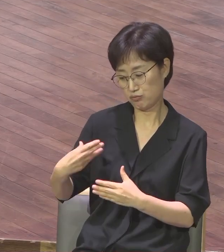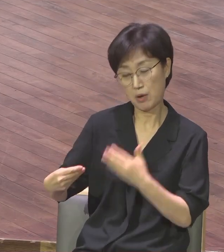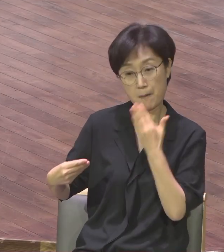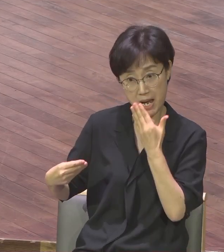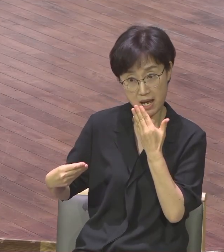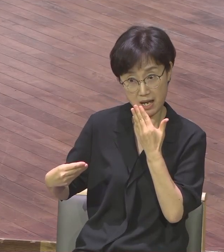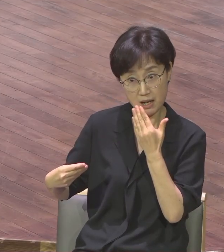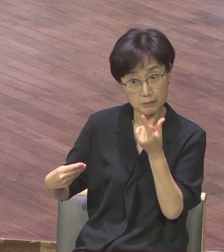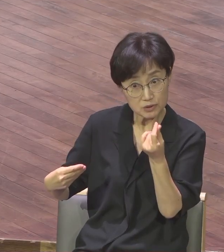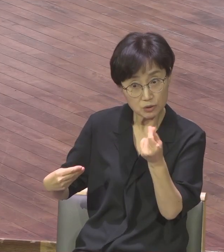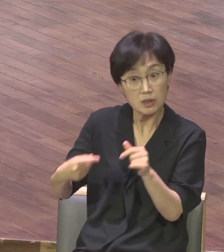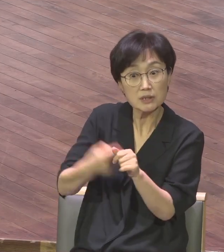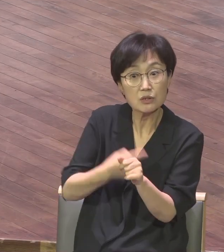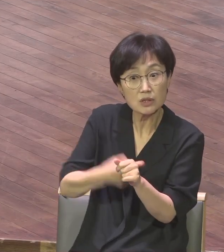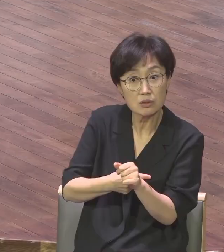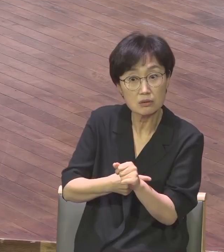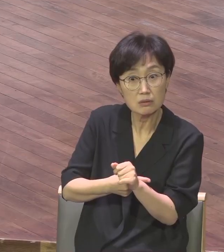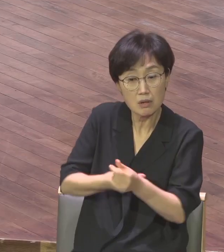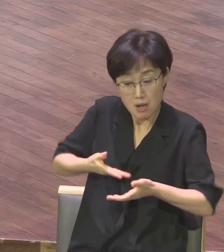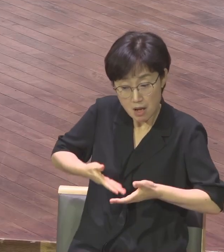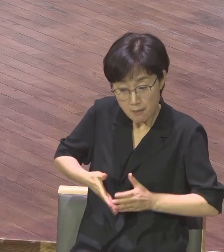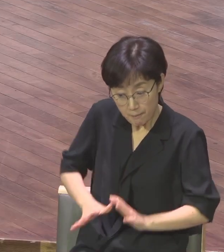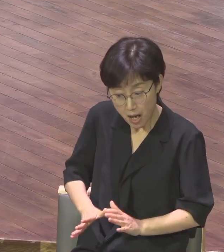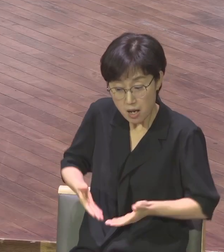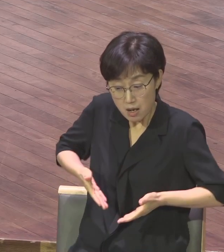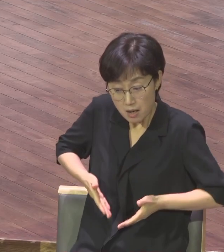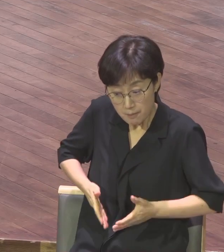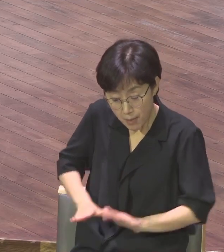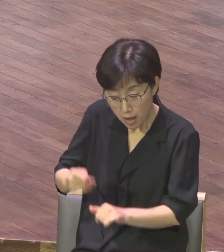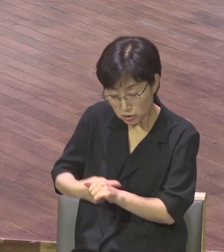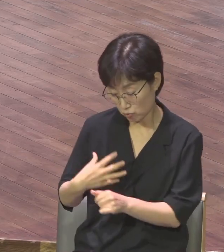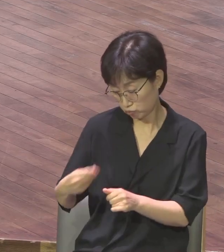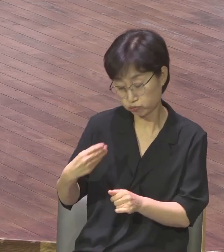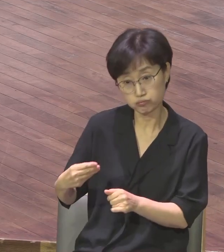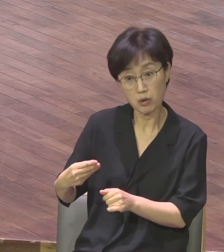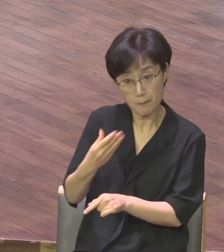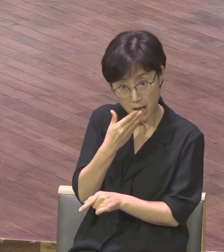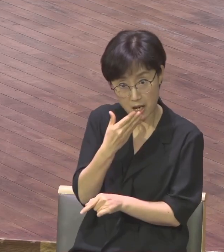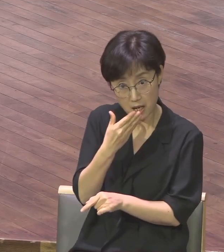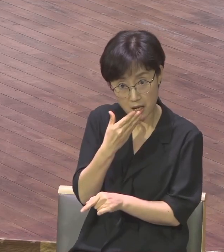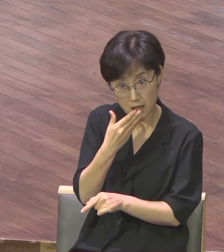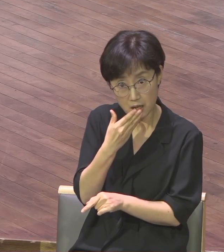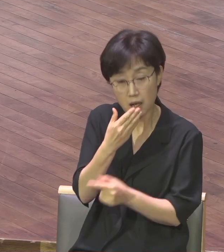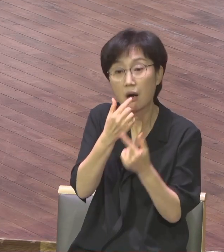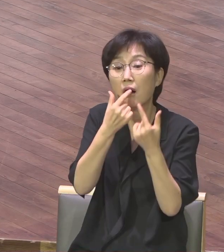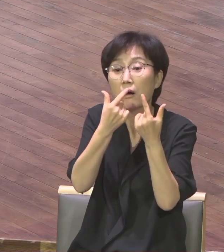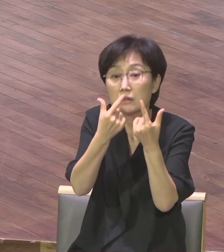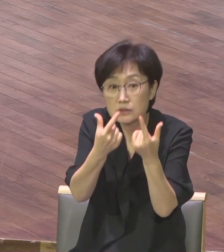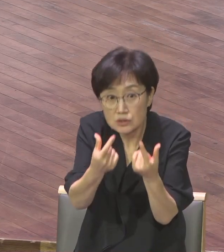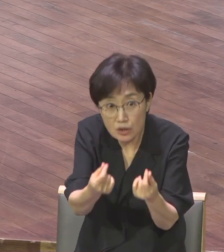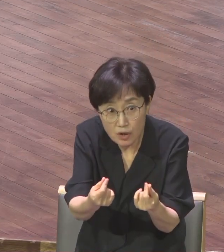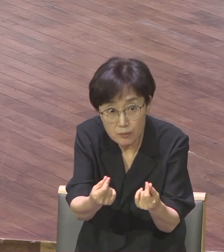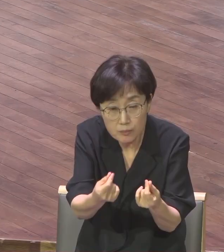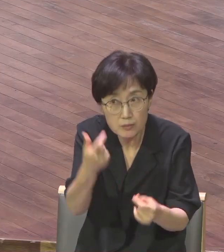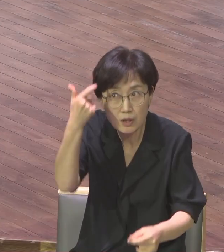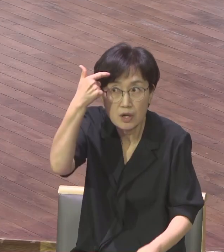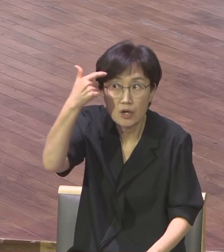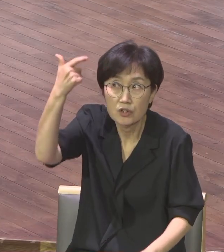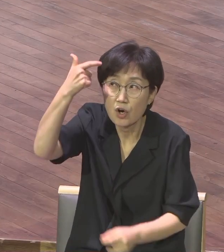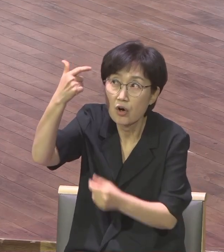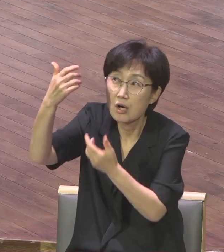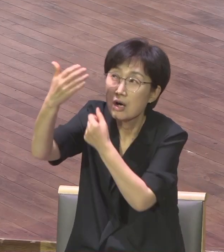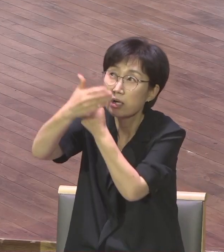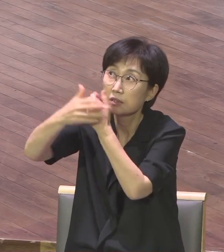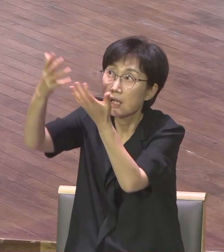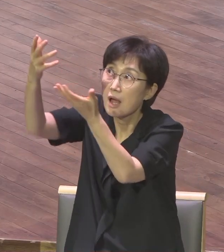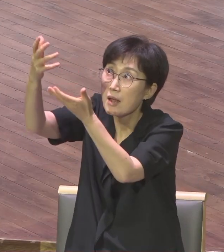그 창조 원리예요. 내가 젖 먹일 대상이자 젖이 나오잖아. 내가 영적 신령한 젖을 사모해라. 신령한 젖을 내가 사모하고